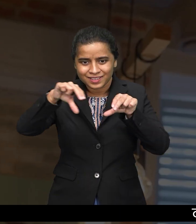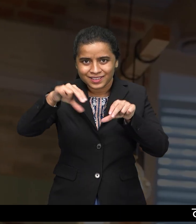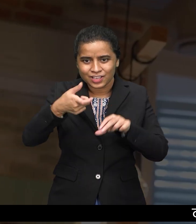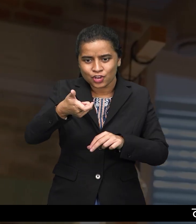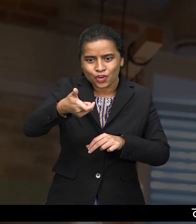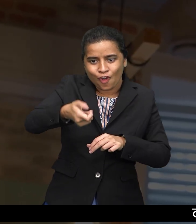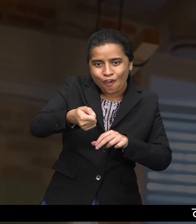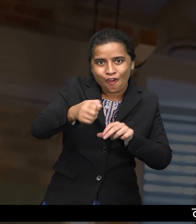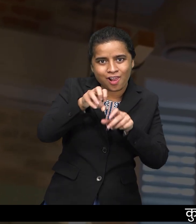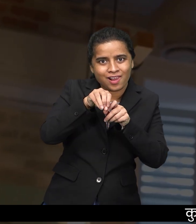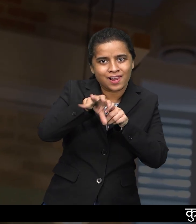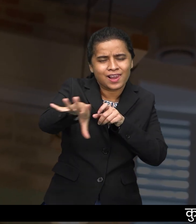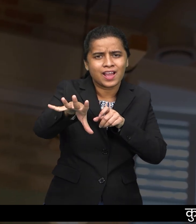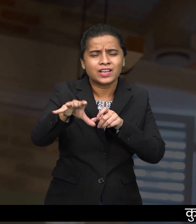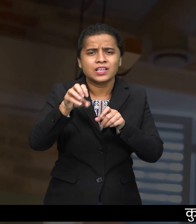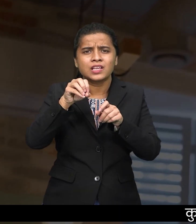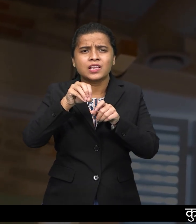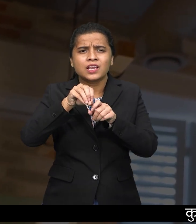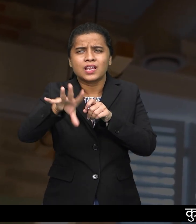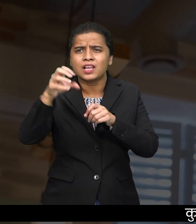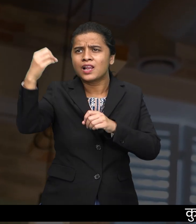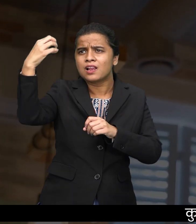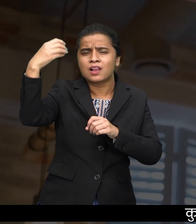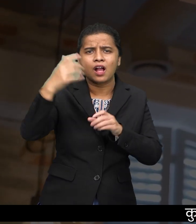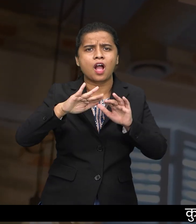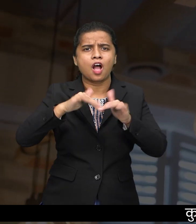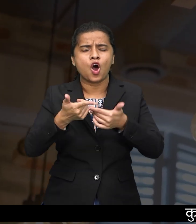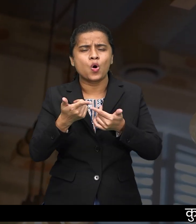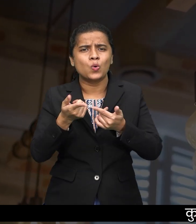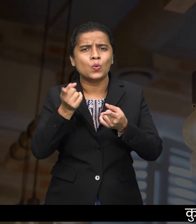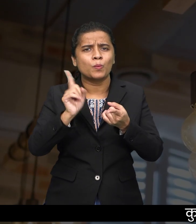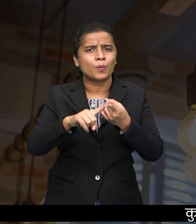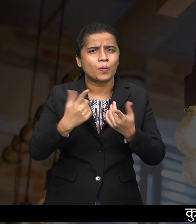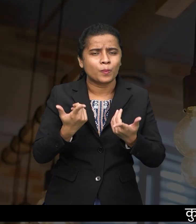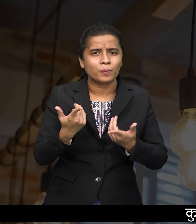टॉर्चला वीज कुठून मिळते?